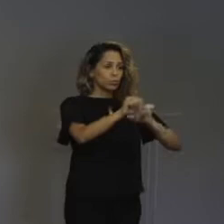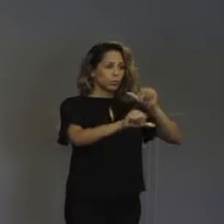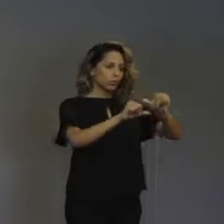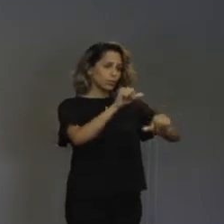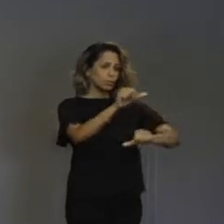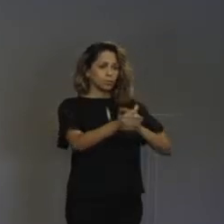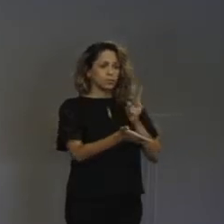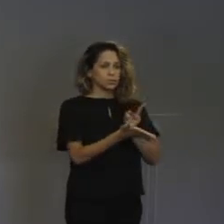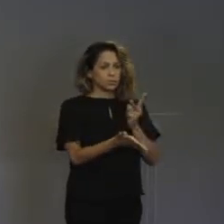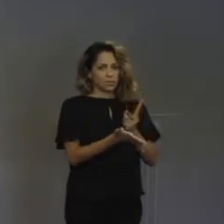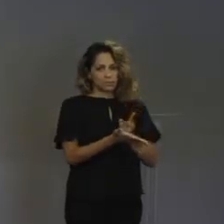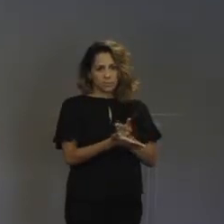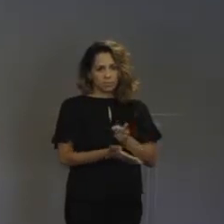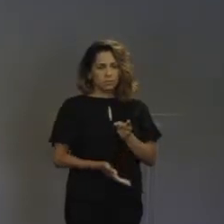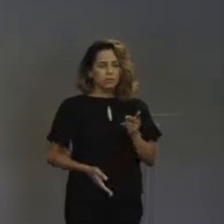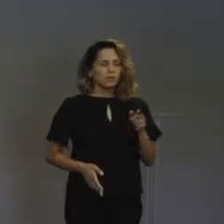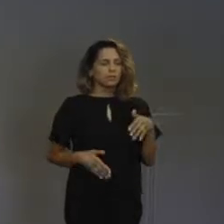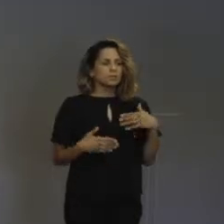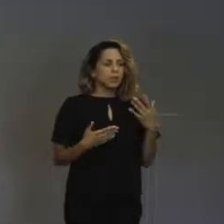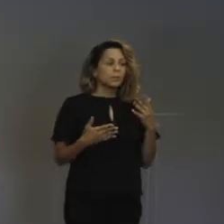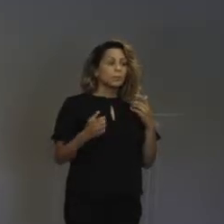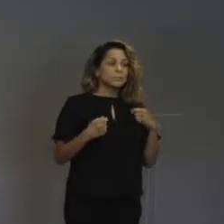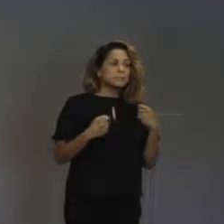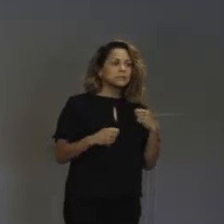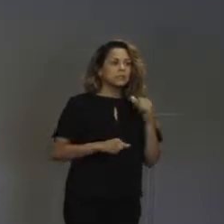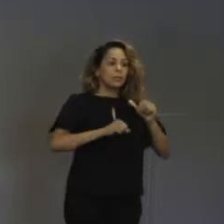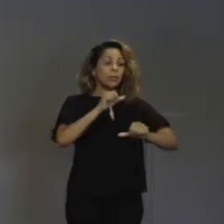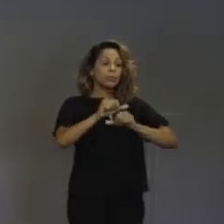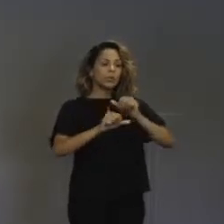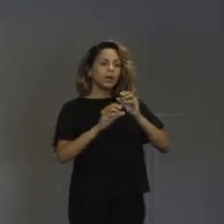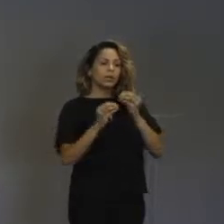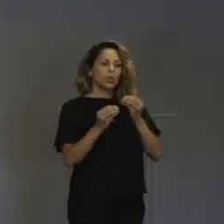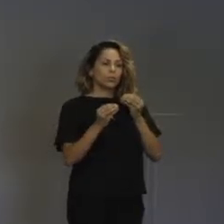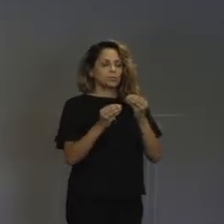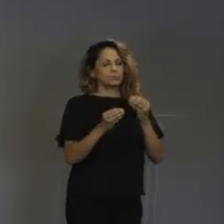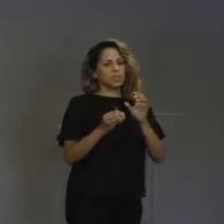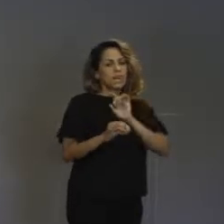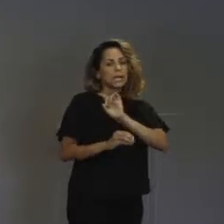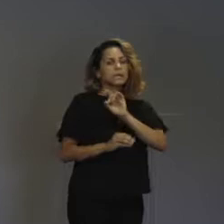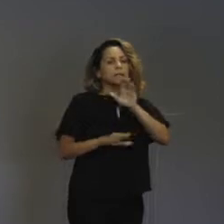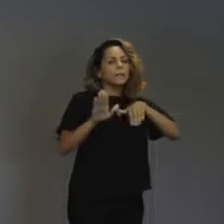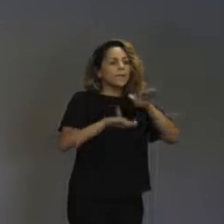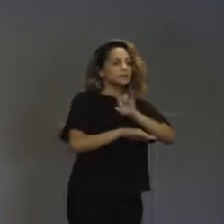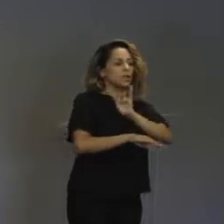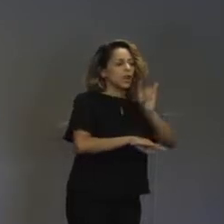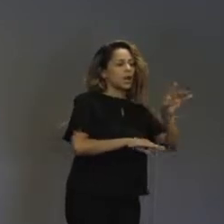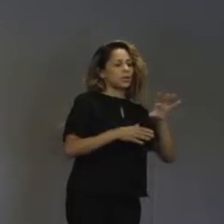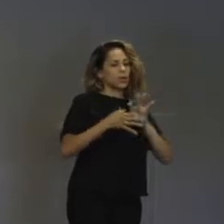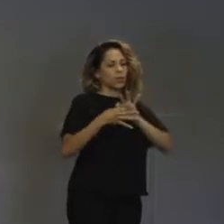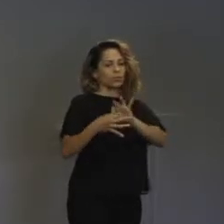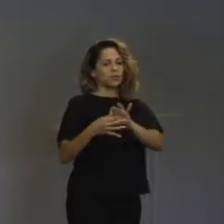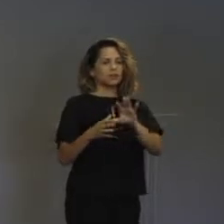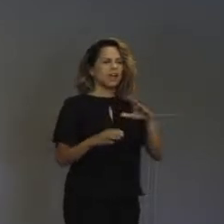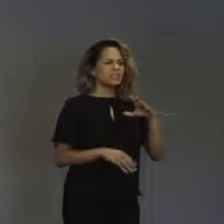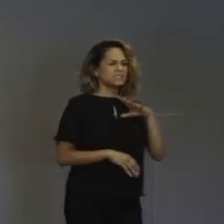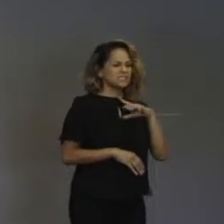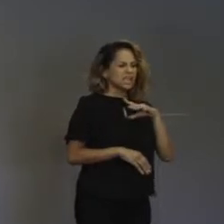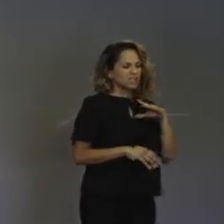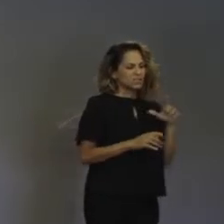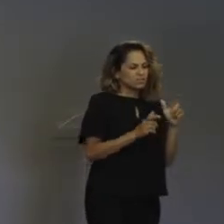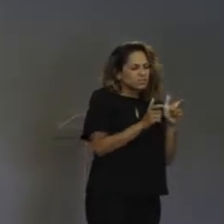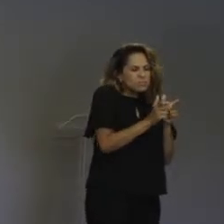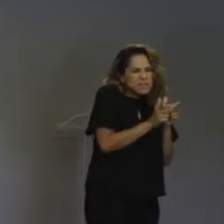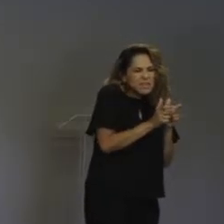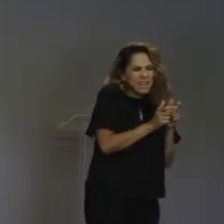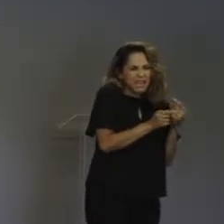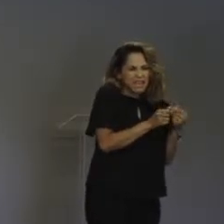tem que se reinventar à luz do seu contexto. Né? Então, para cada cidade, porque, não, mas uma cidade pequena não pode ser criativa, que bobagem. Mas porque o